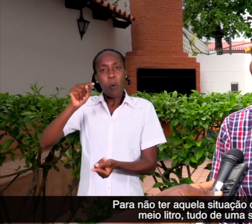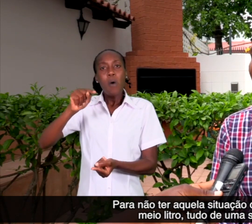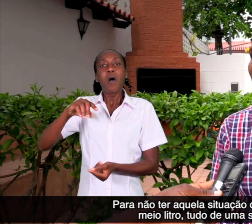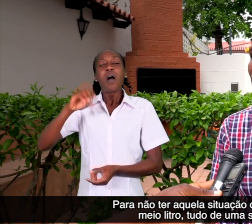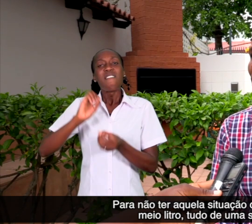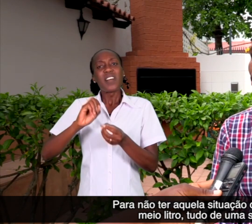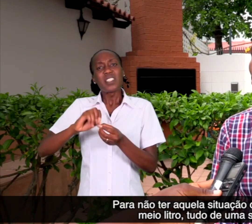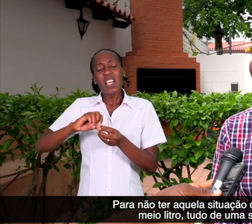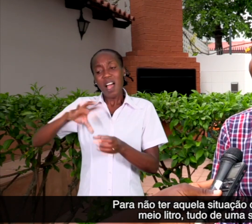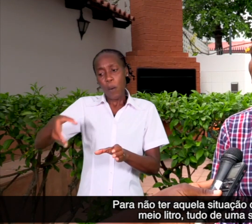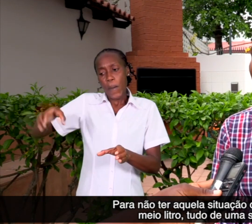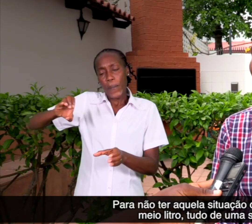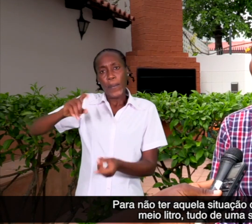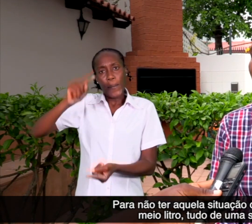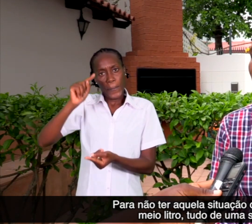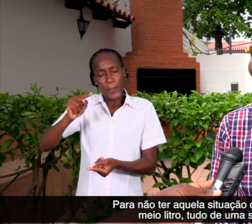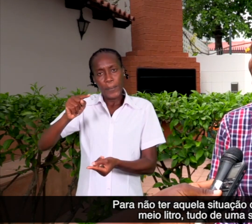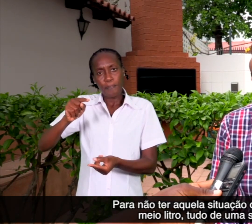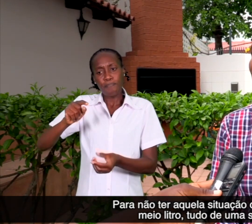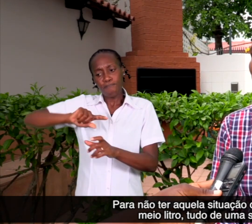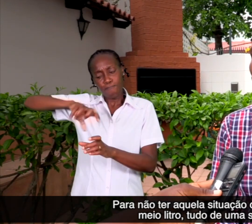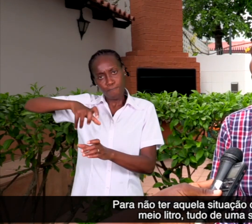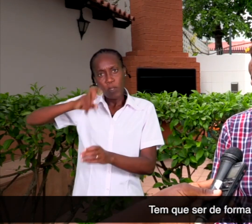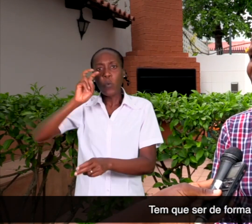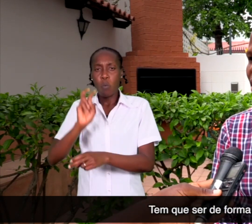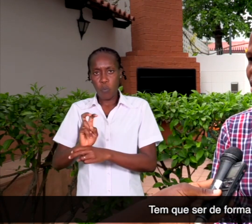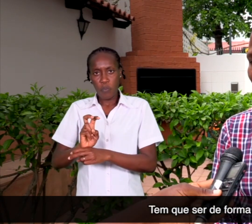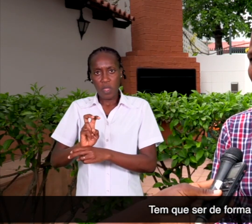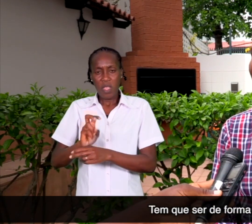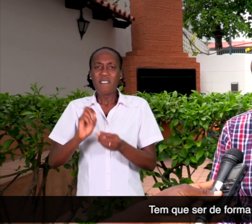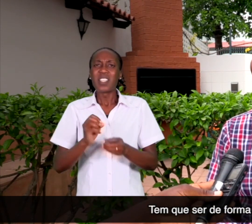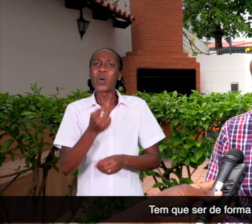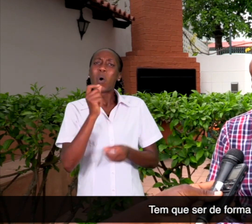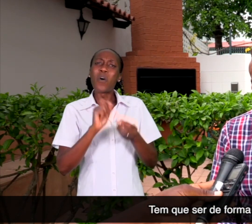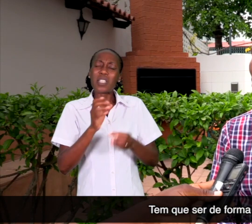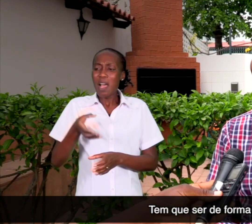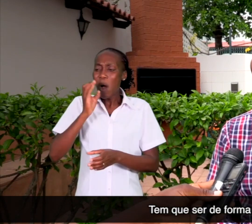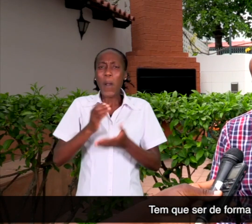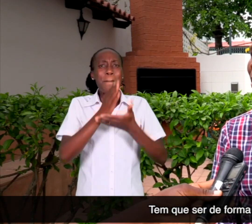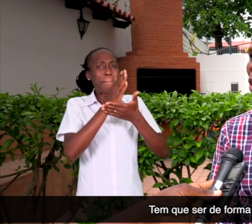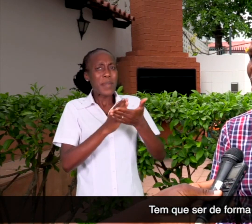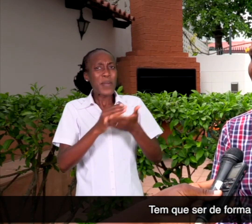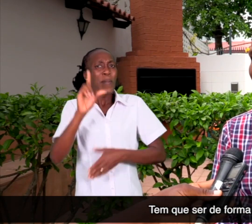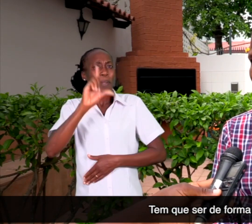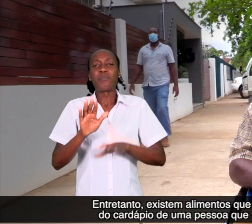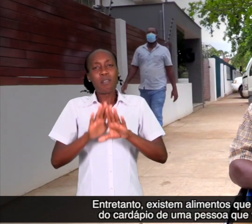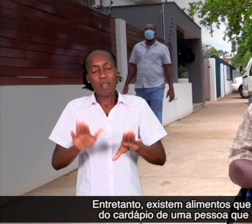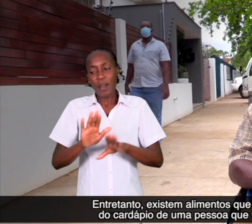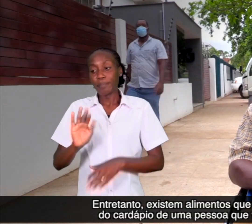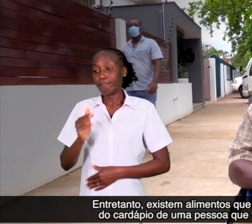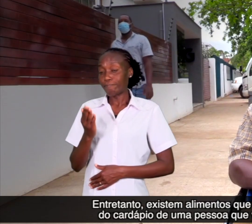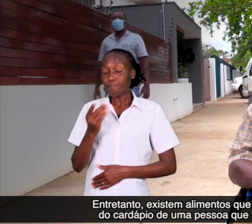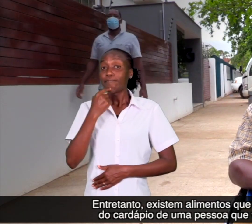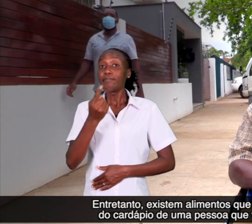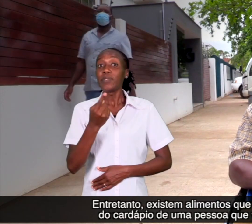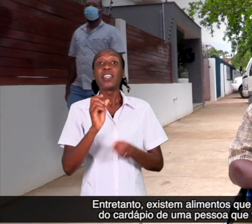aquela situação de consumir, por exemplo, meio litro tudo de uma vez. Não, tem que ser de forma paulatina.